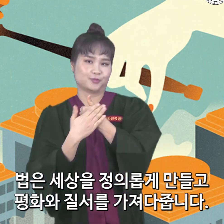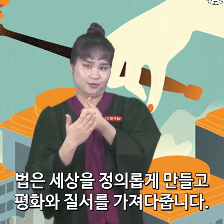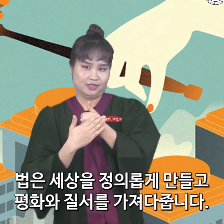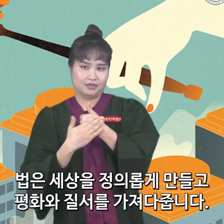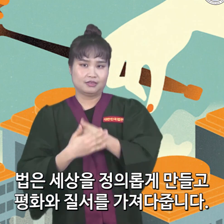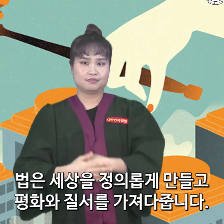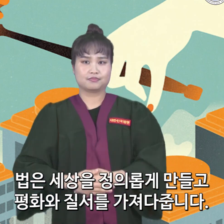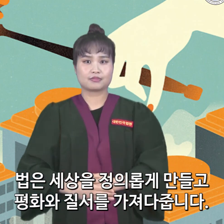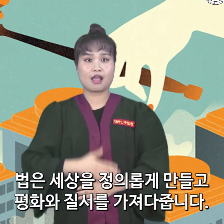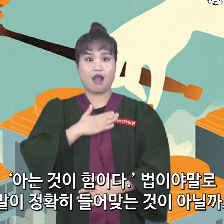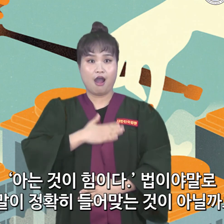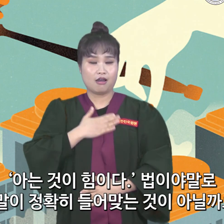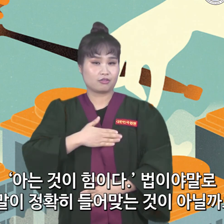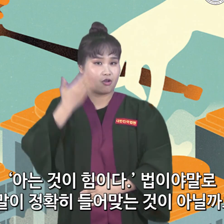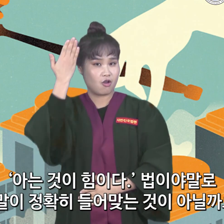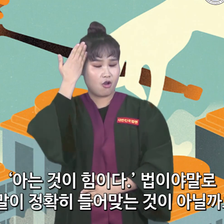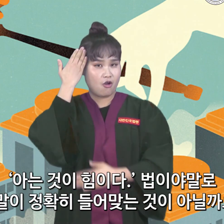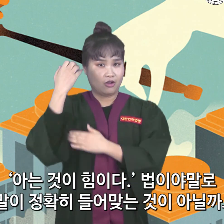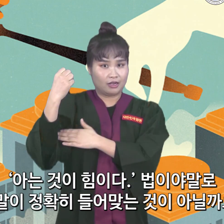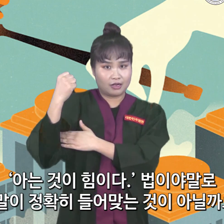줍니다. 아는 것이